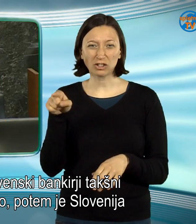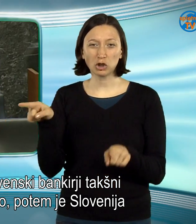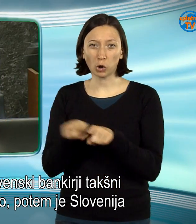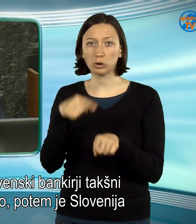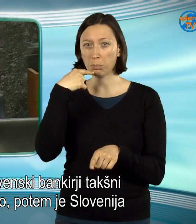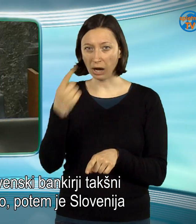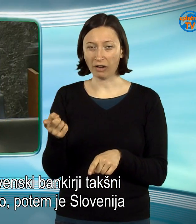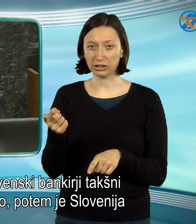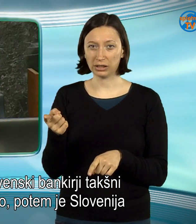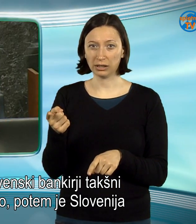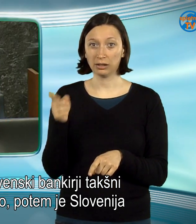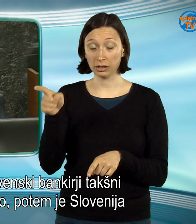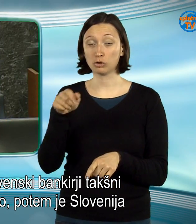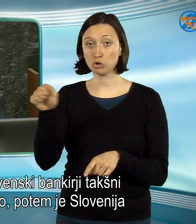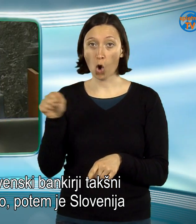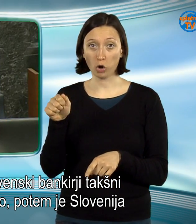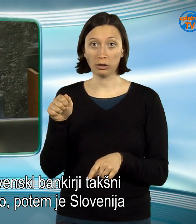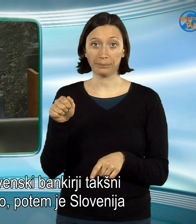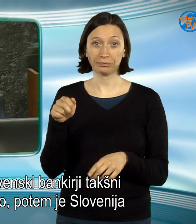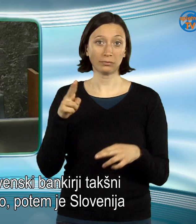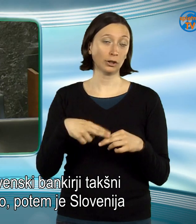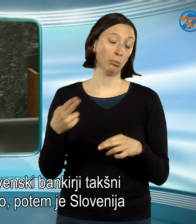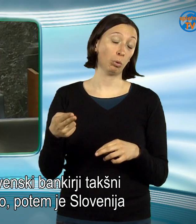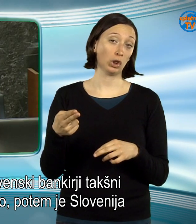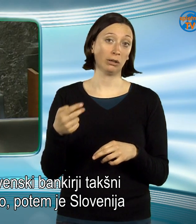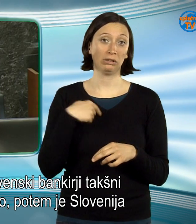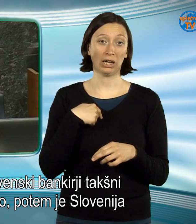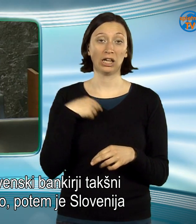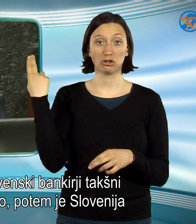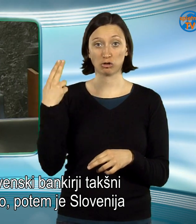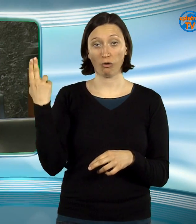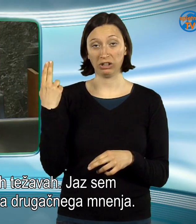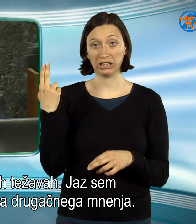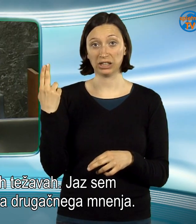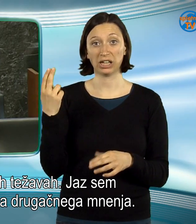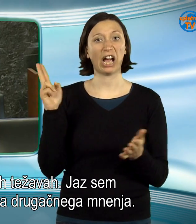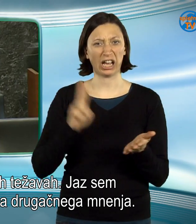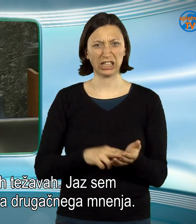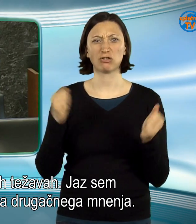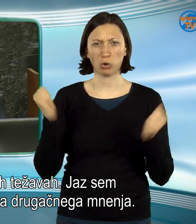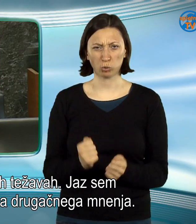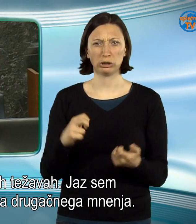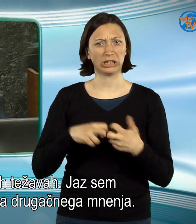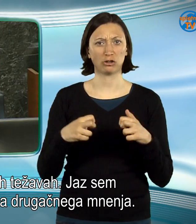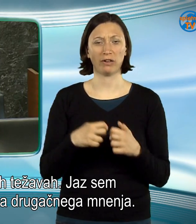kot pravite, da so, potem je pa Slovenija res v zelo hudih težavah. Jaz sem